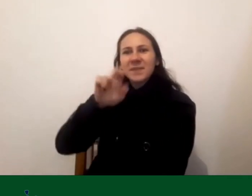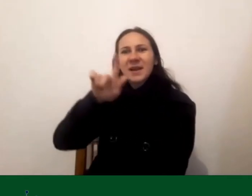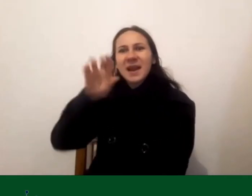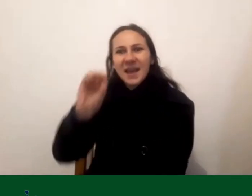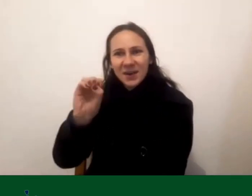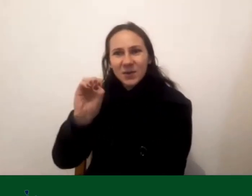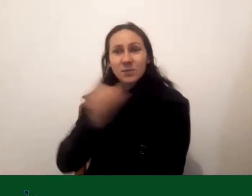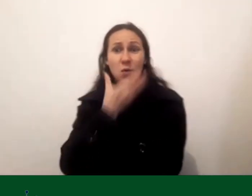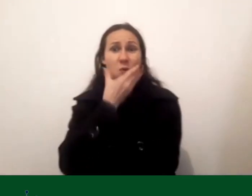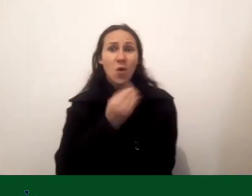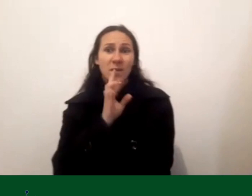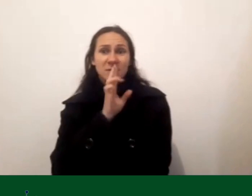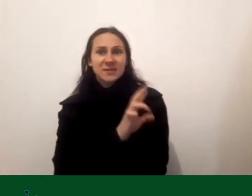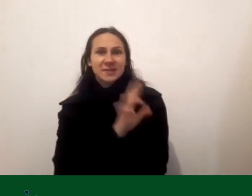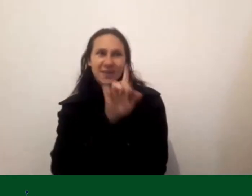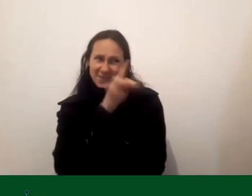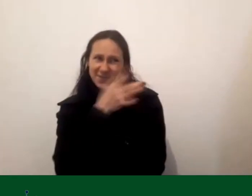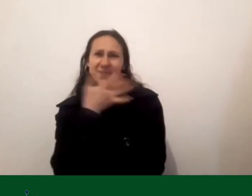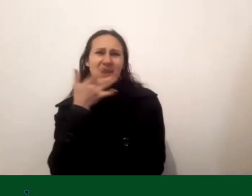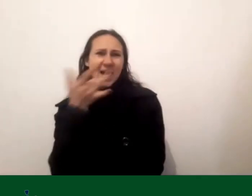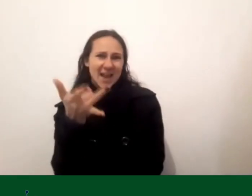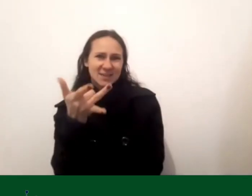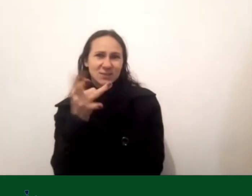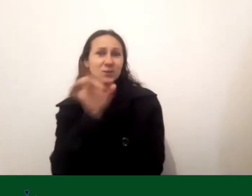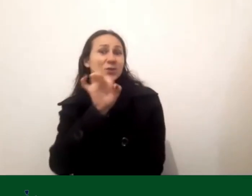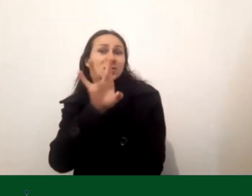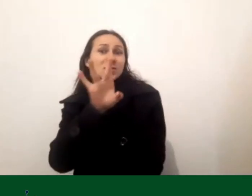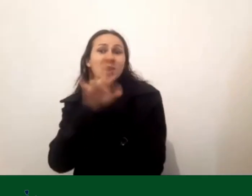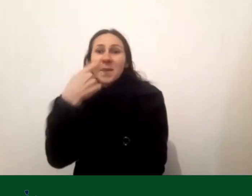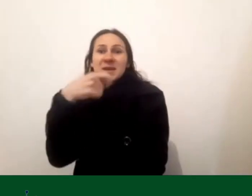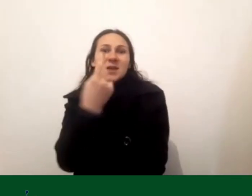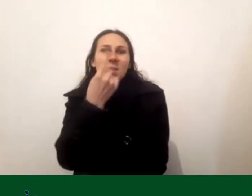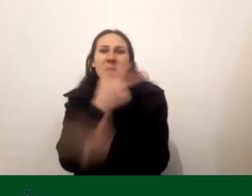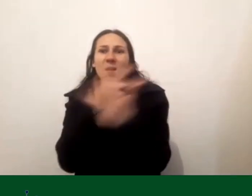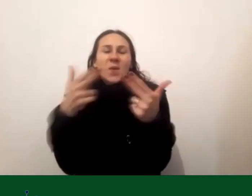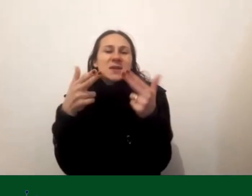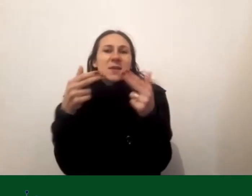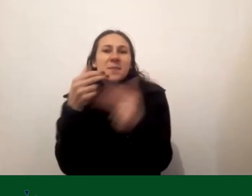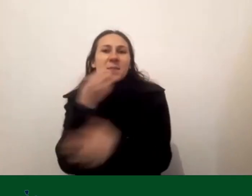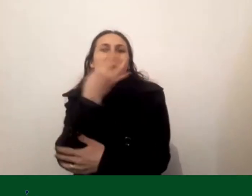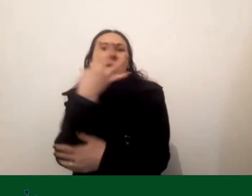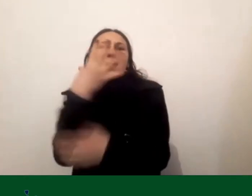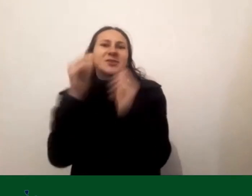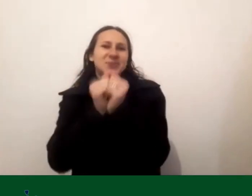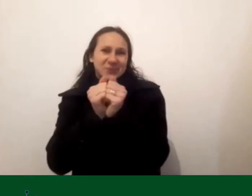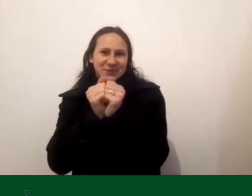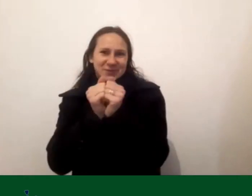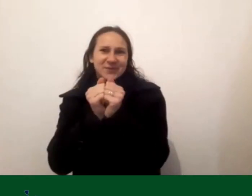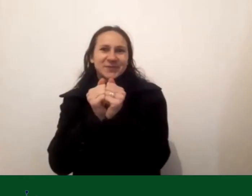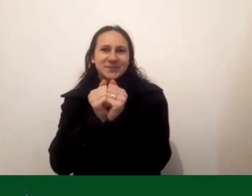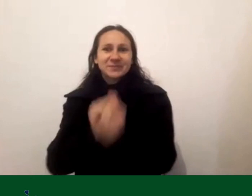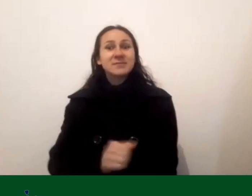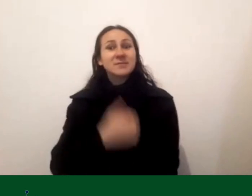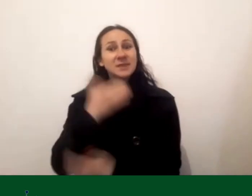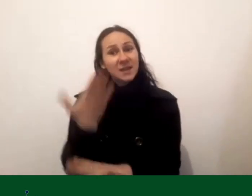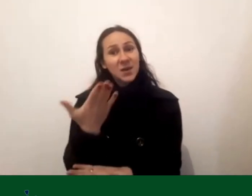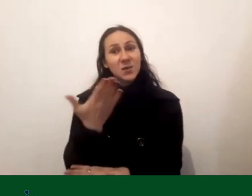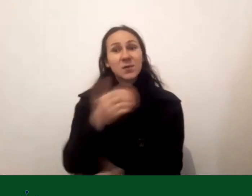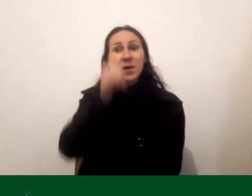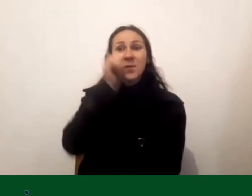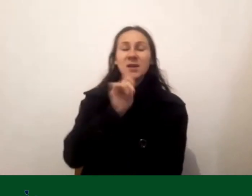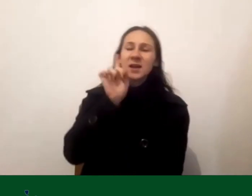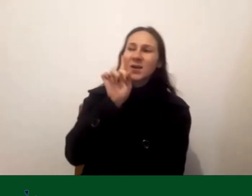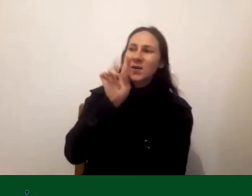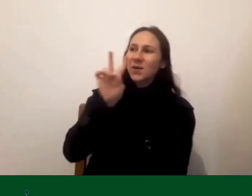disse: É fácil, é só ter alguma coisa boa para colocar junto. Ficou olhando ele partir, e quando